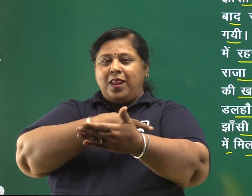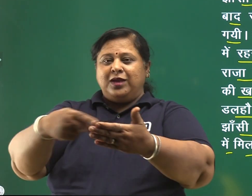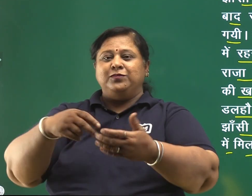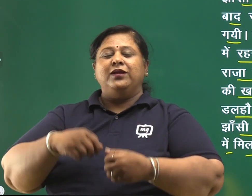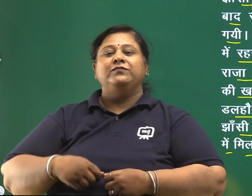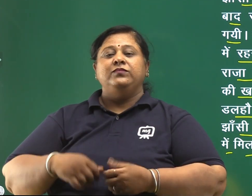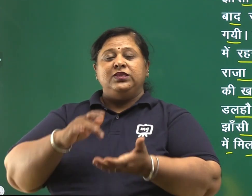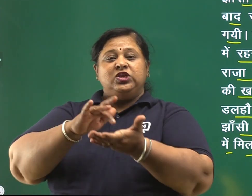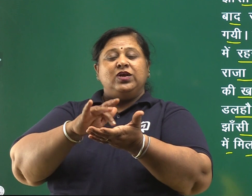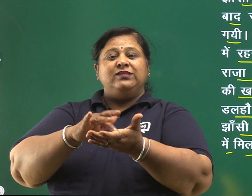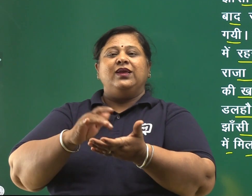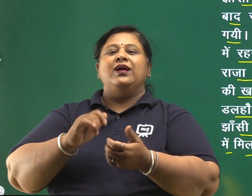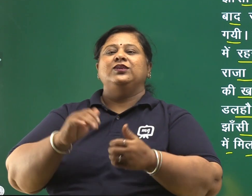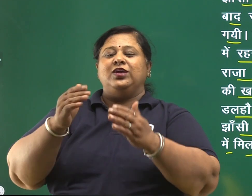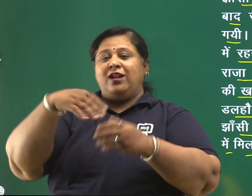झांसी के राजा